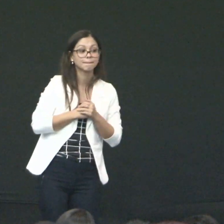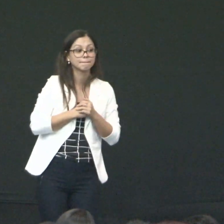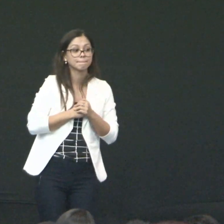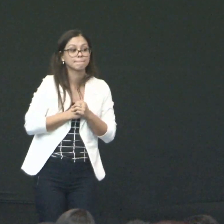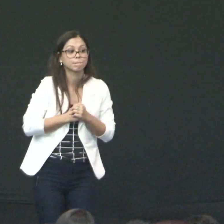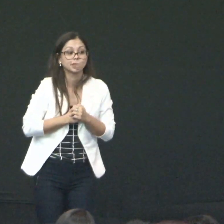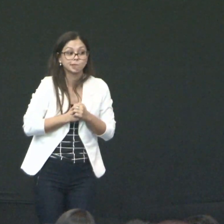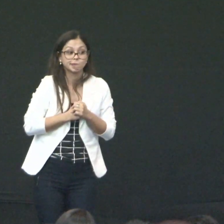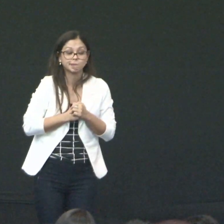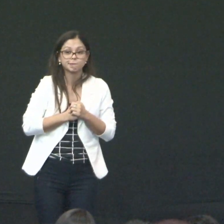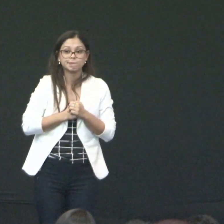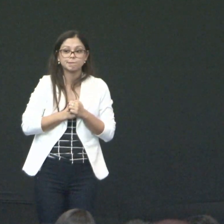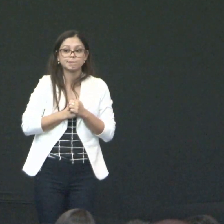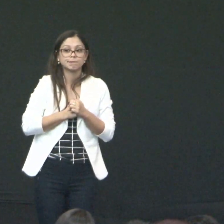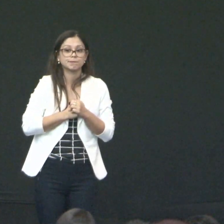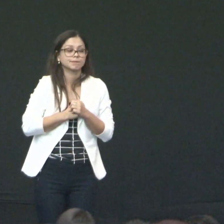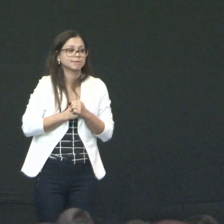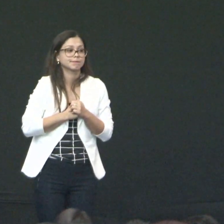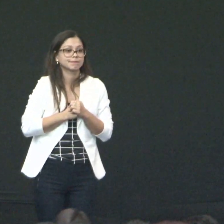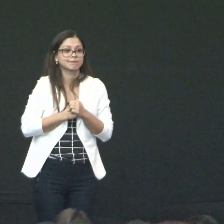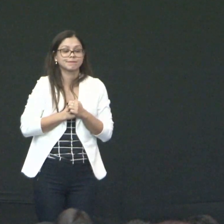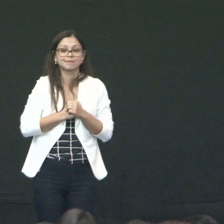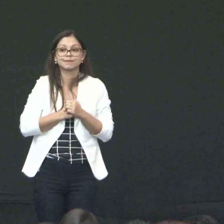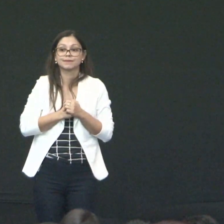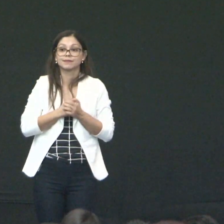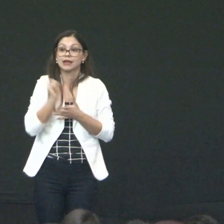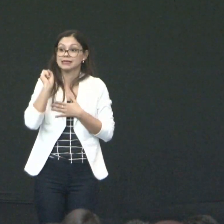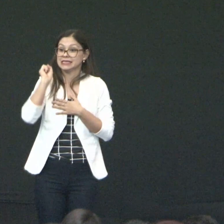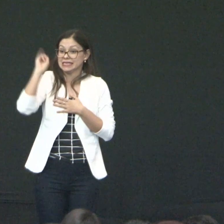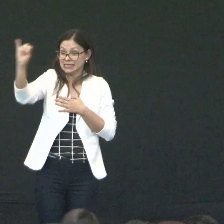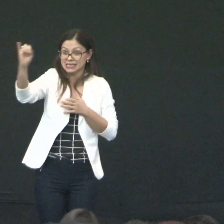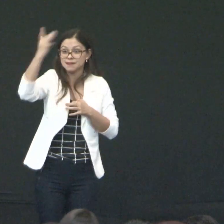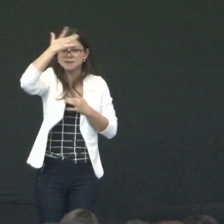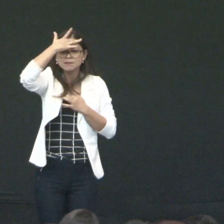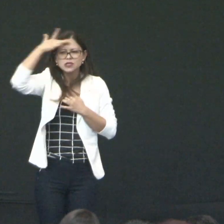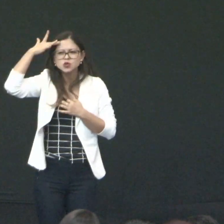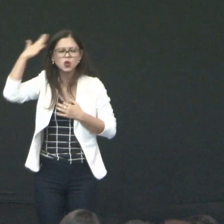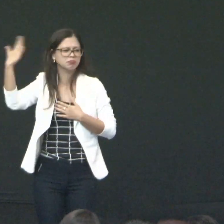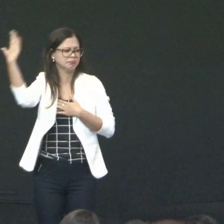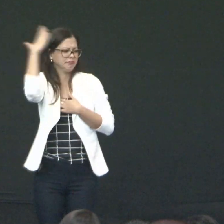por terem uma experiência acumulada de viagens as quais eles fazem através do mundo.